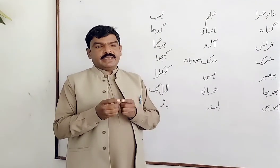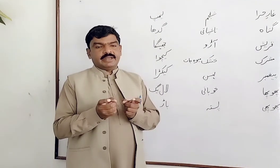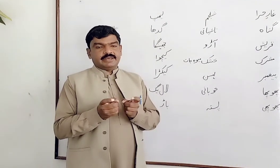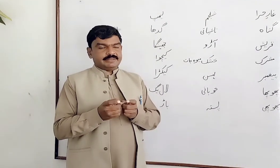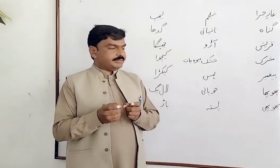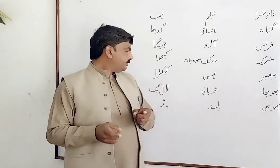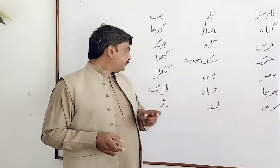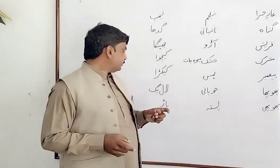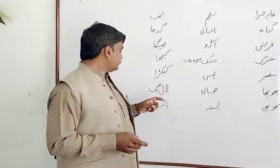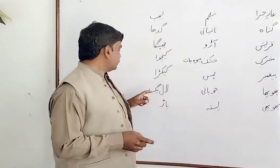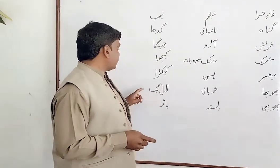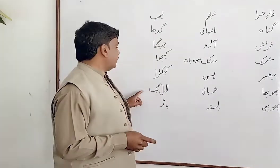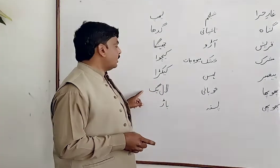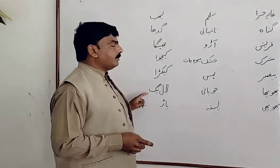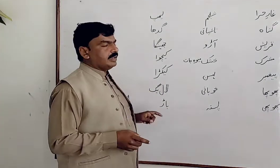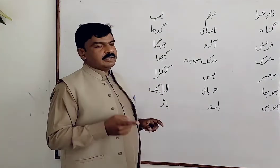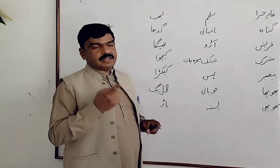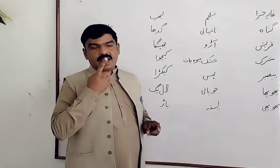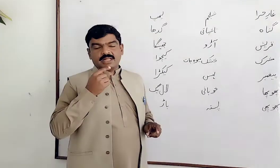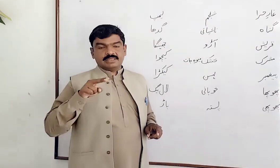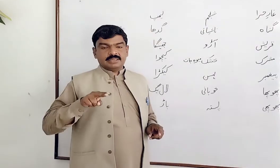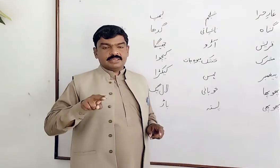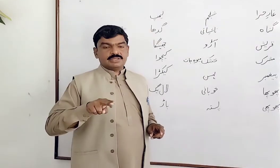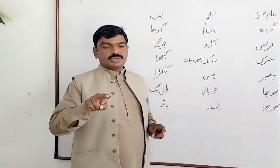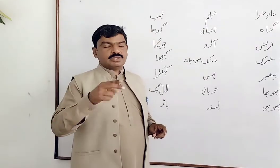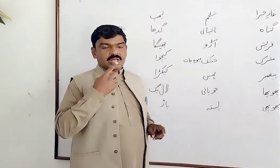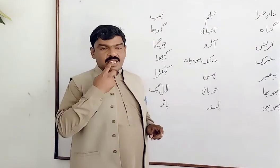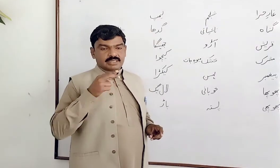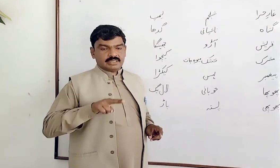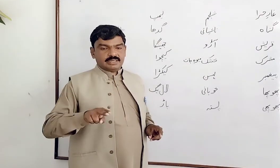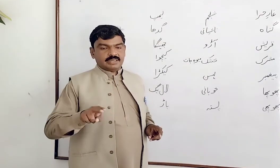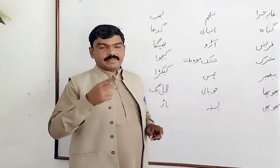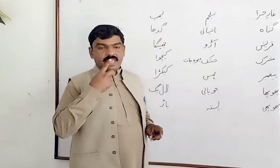केकड़ा। लाल बेग, सुरख कीड़ा।